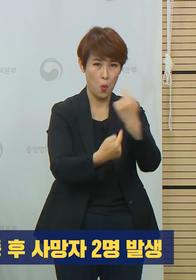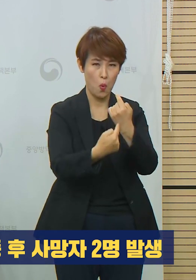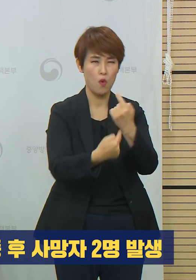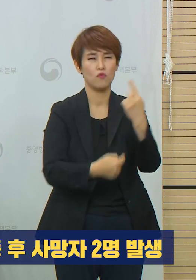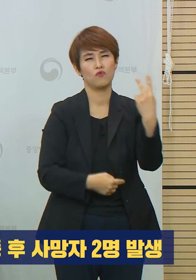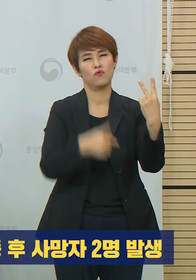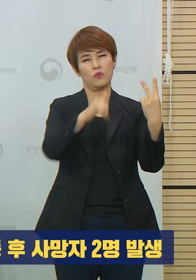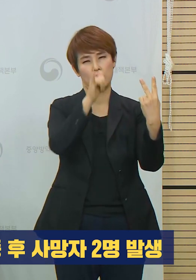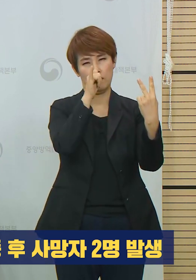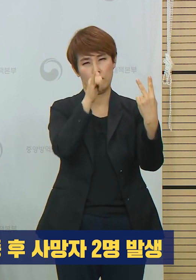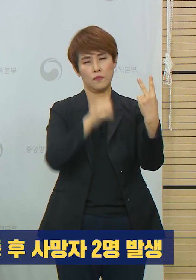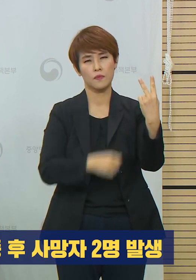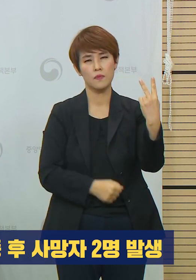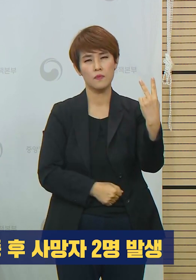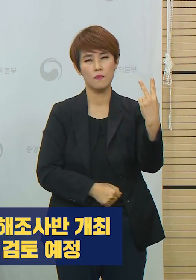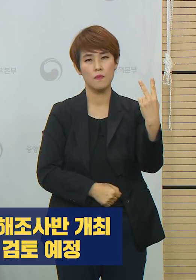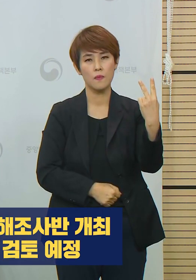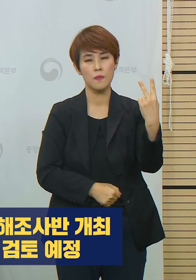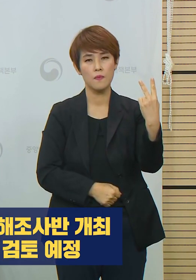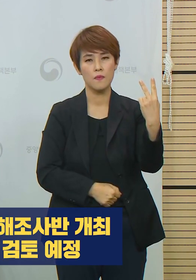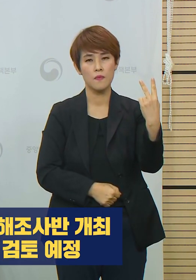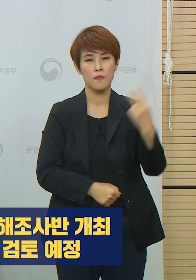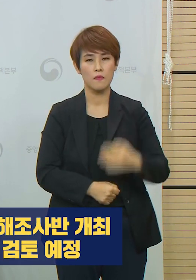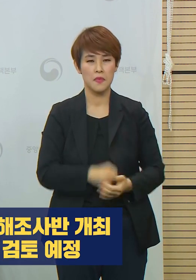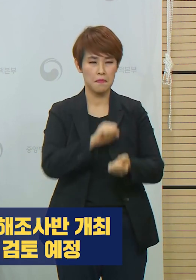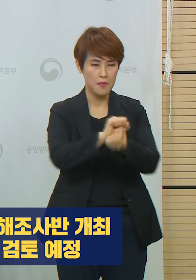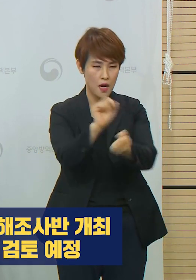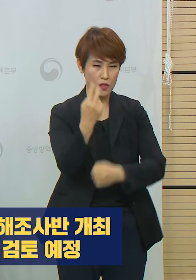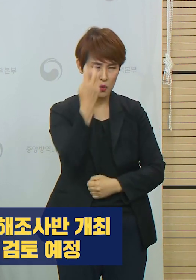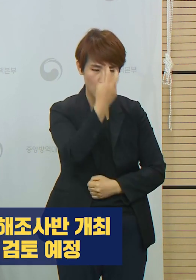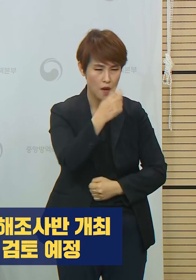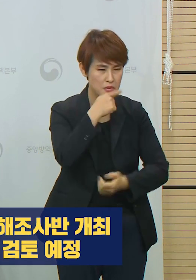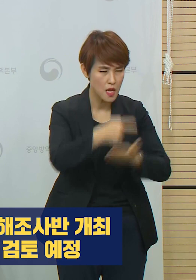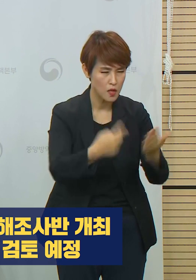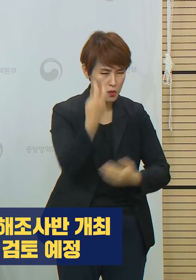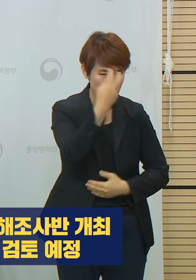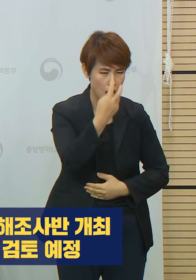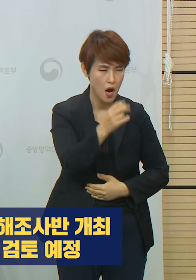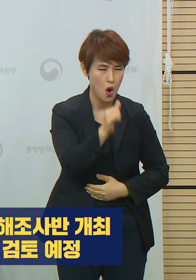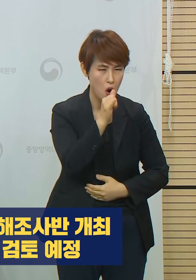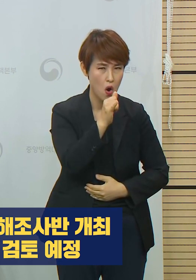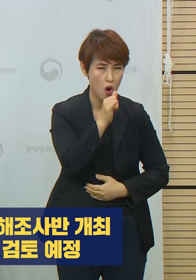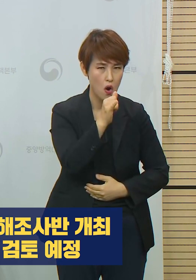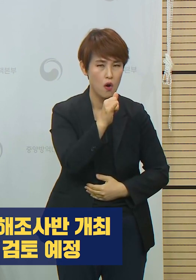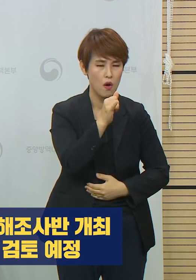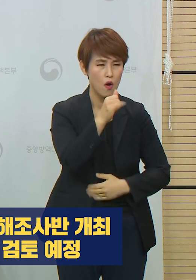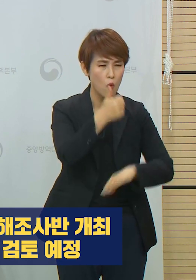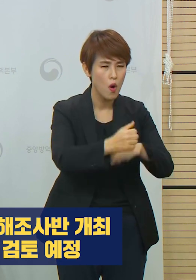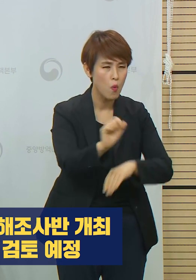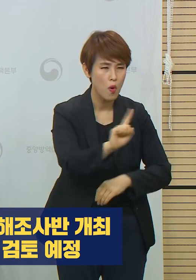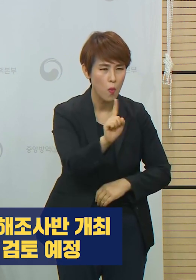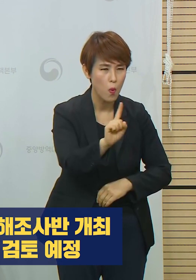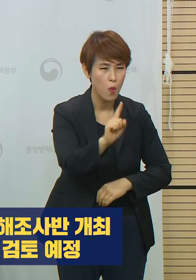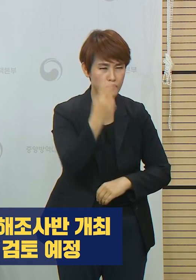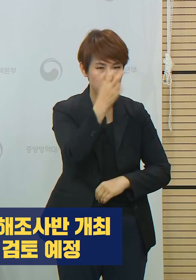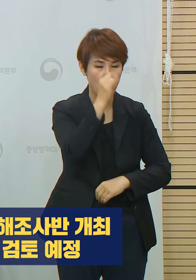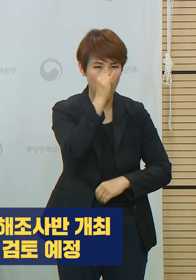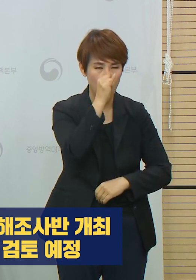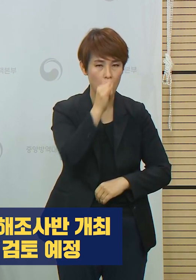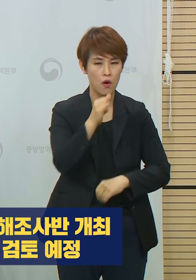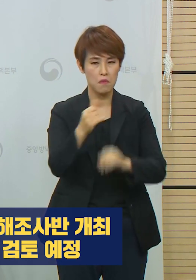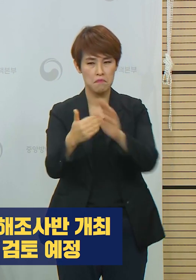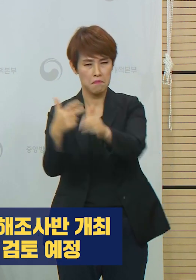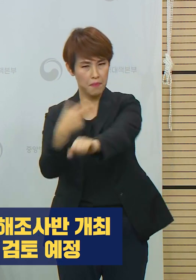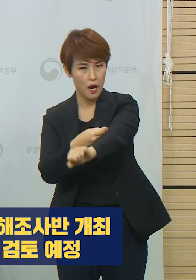2건 사례가 보고가 되었습니다. 현재 역학조사 및 피해조사반을 개최해서 인과성에